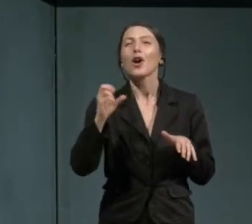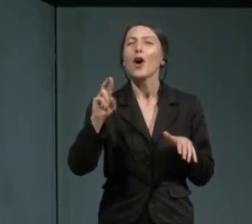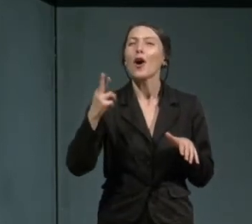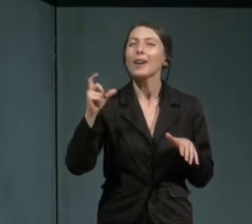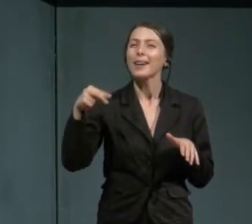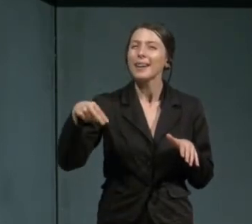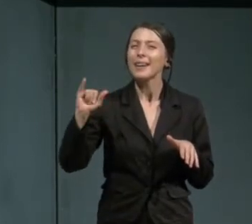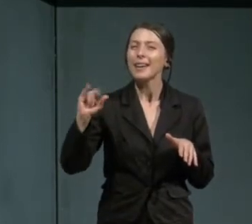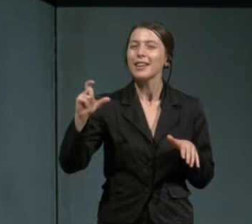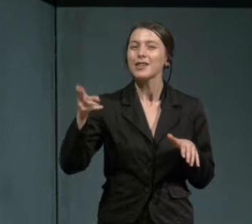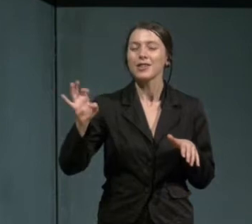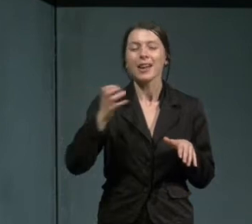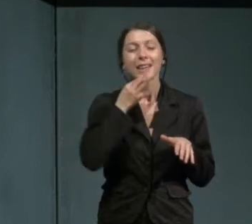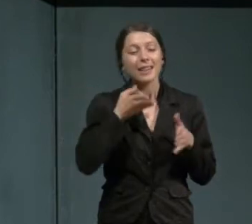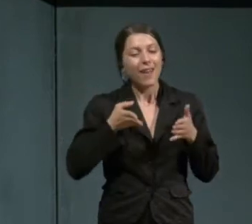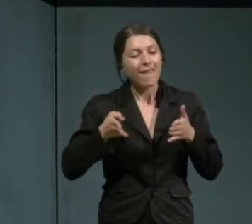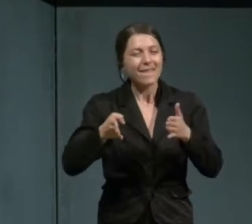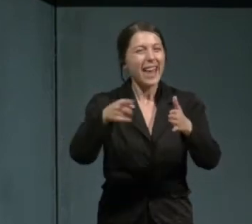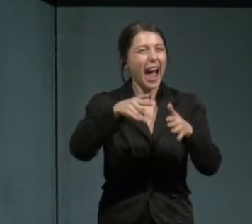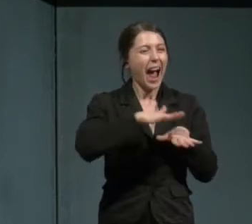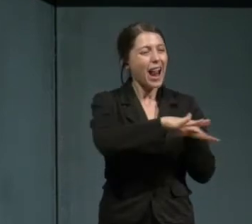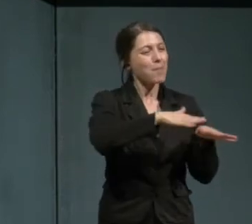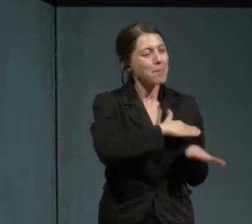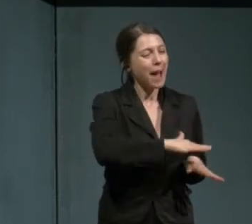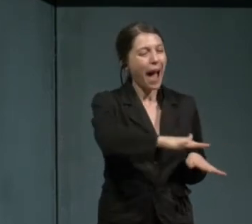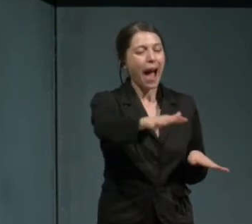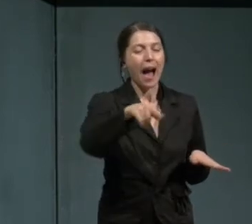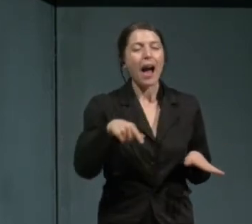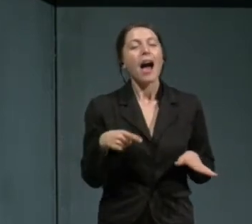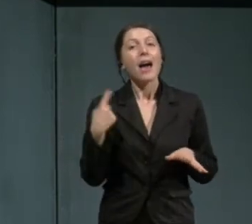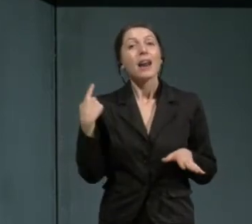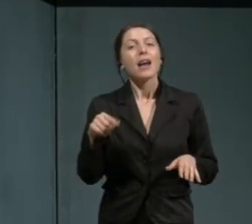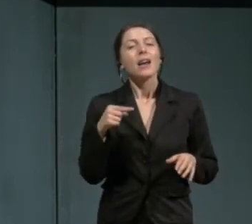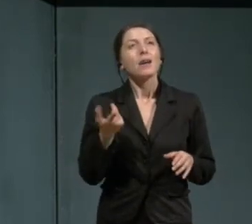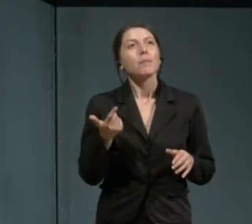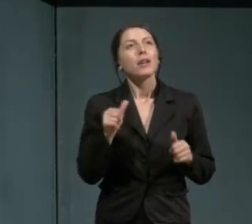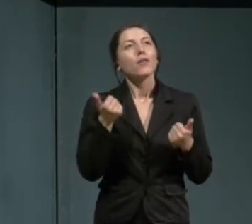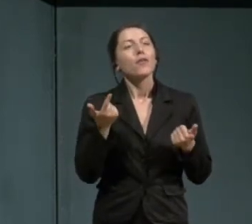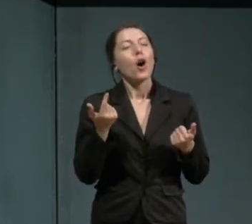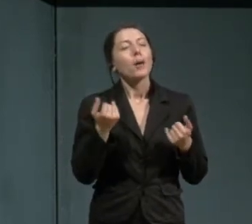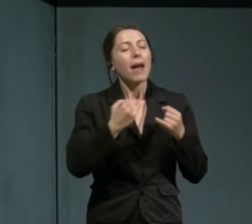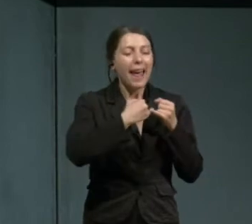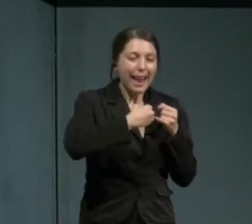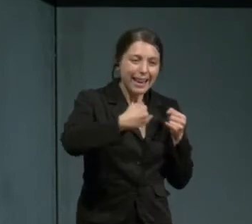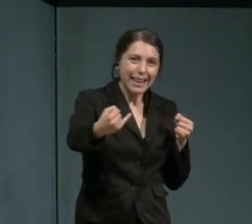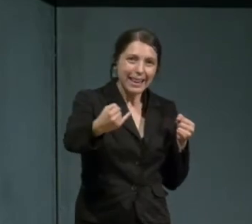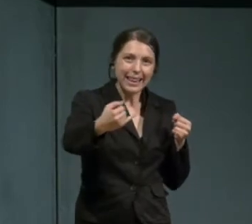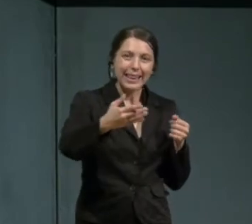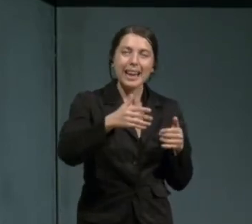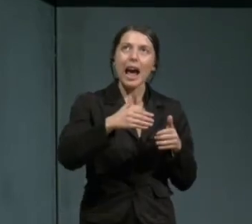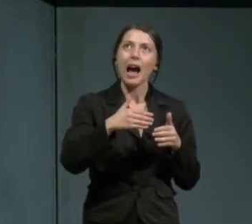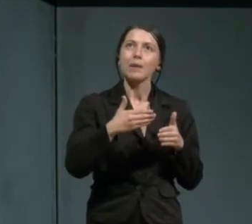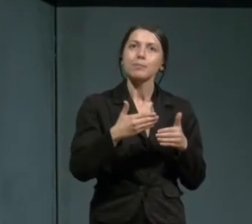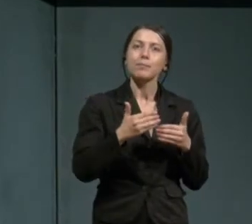lungomare questo viale lungomare è veramente concepito sia come linea che separa sia che